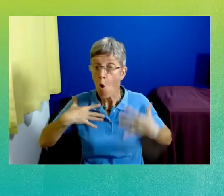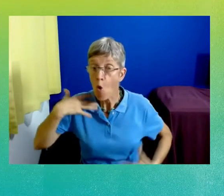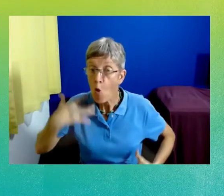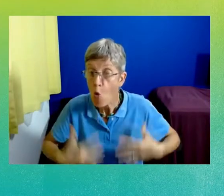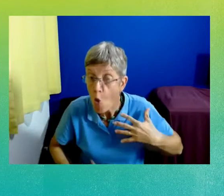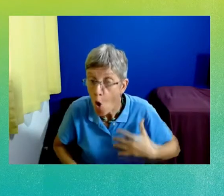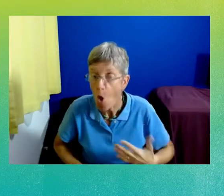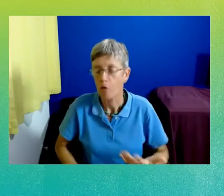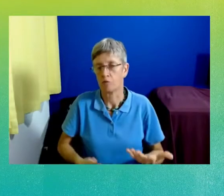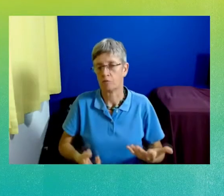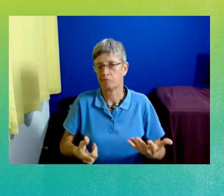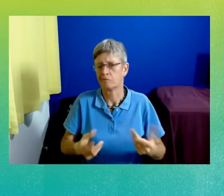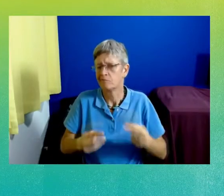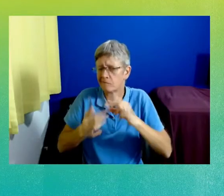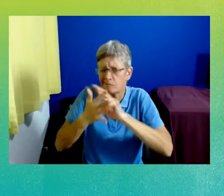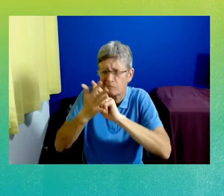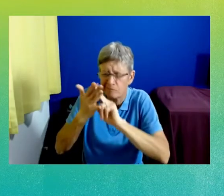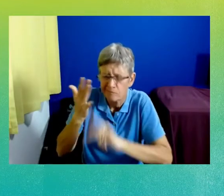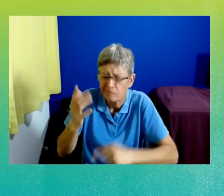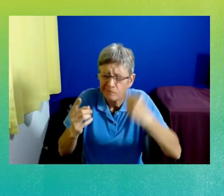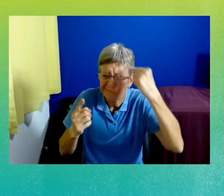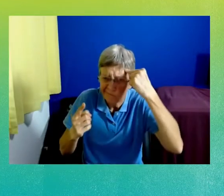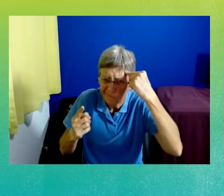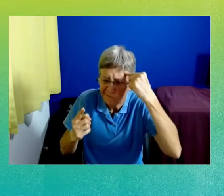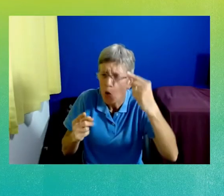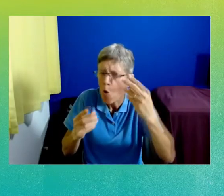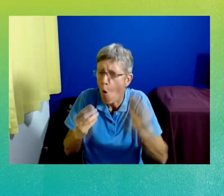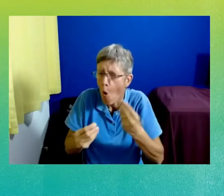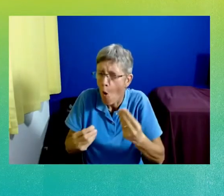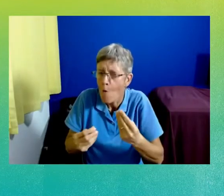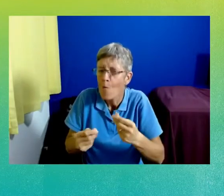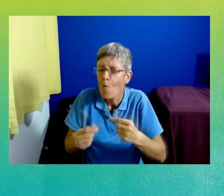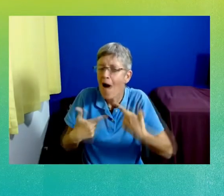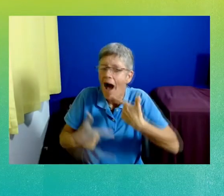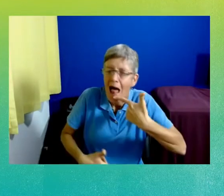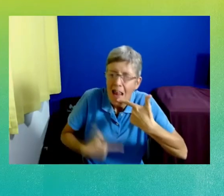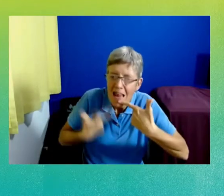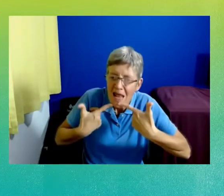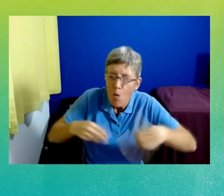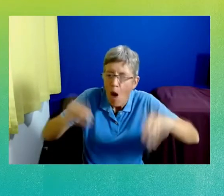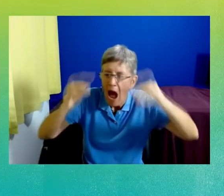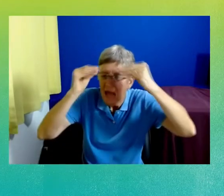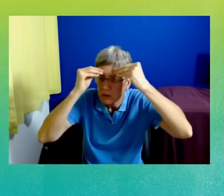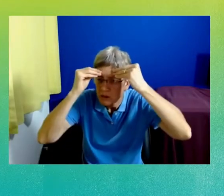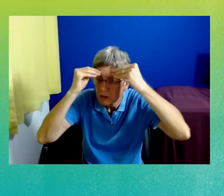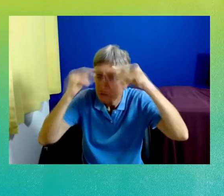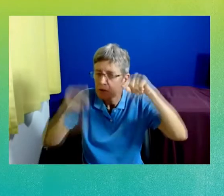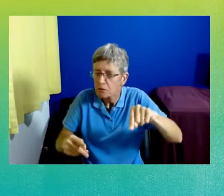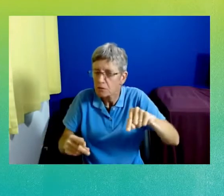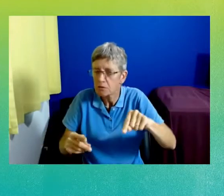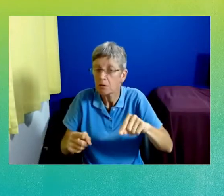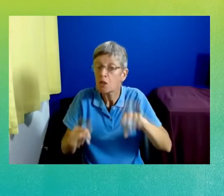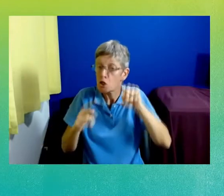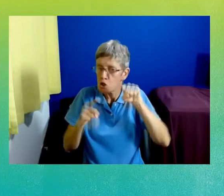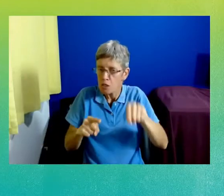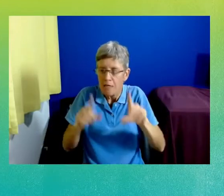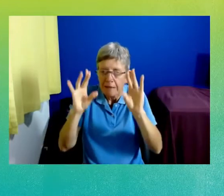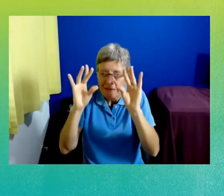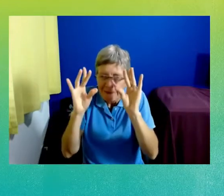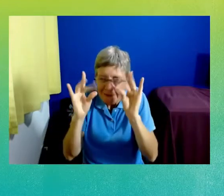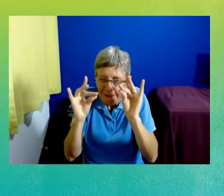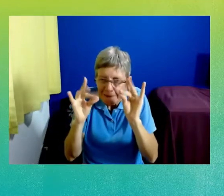que forma as mãos, o corpo, a expressão, como isso se organiza